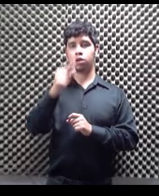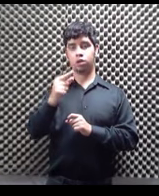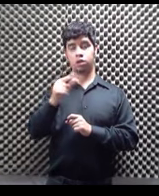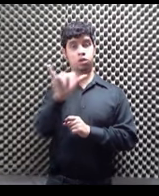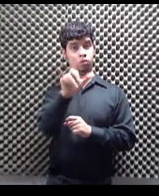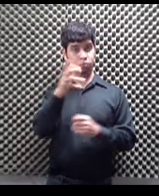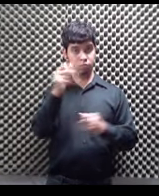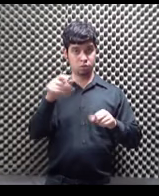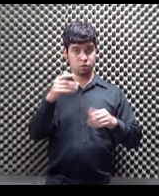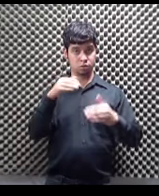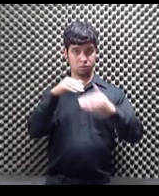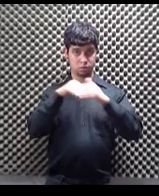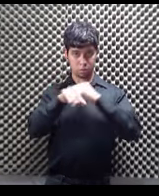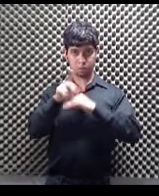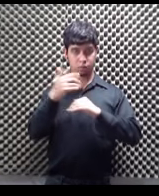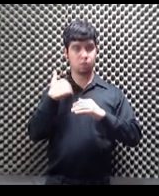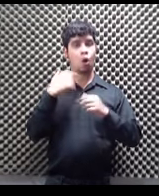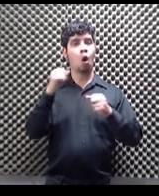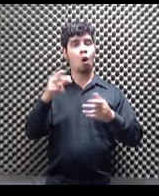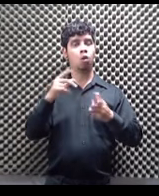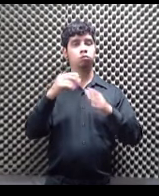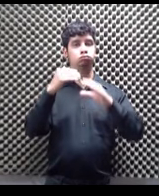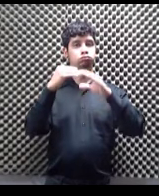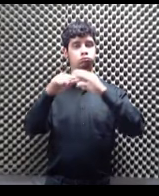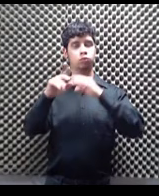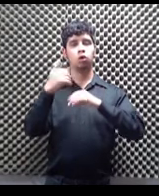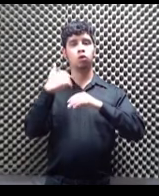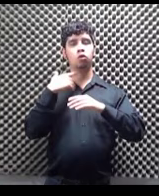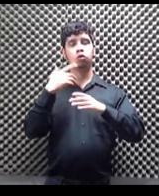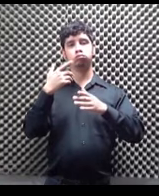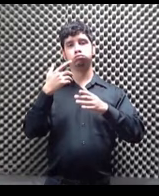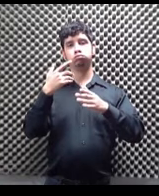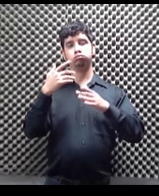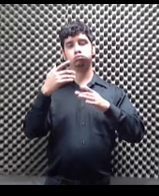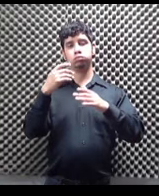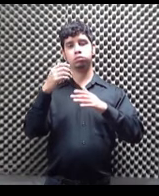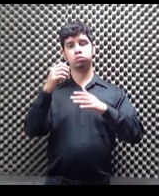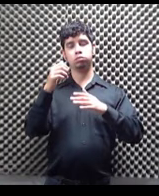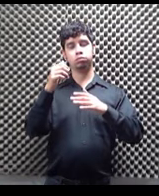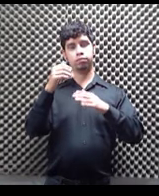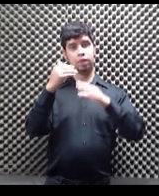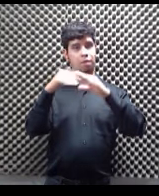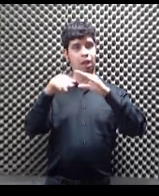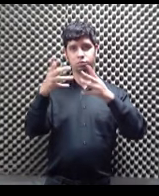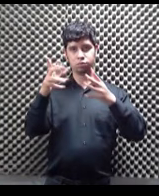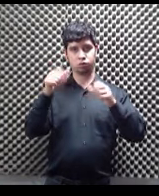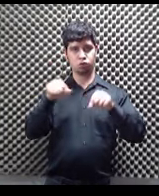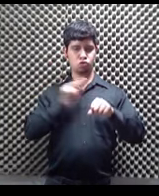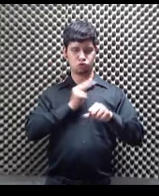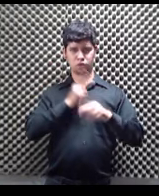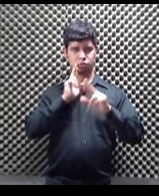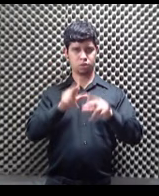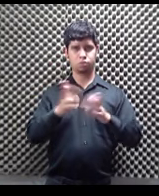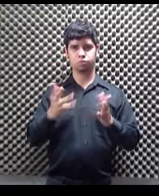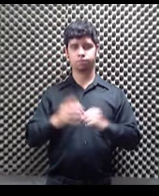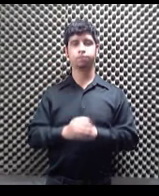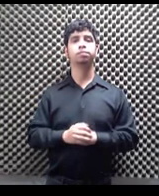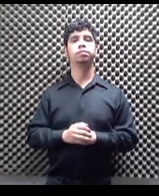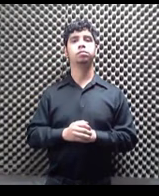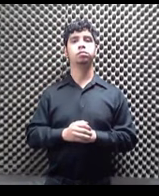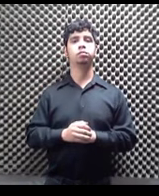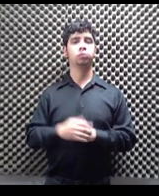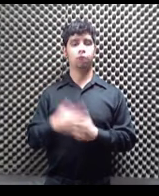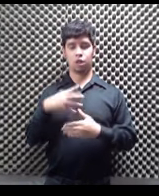www.prpop.org. También pueden enviarnos mensajes por correo electrónico y le contestamos. Y los boletos pues son